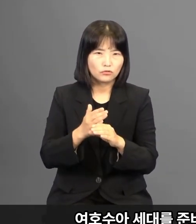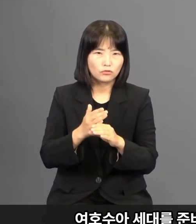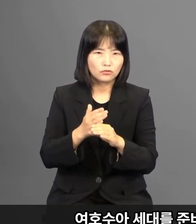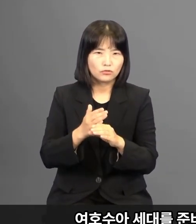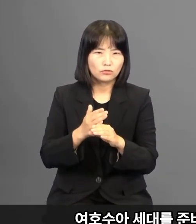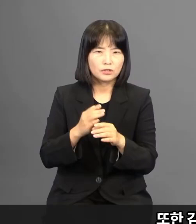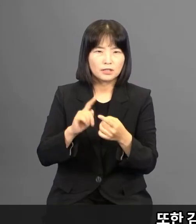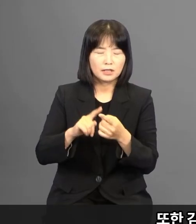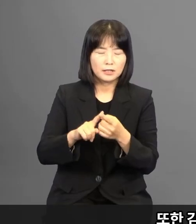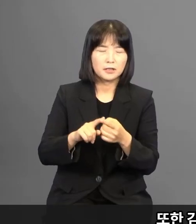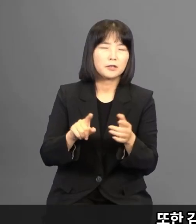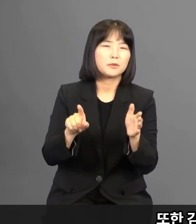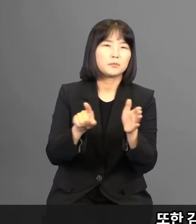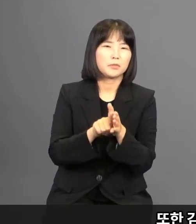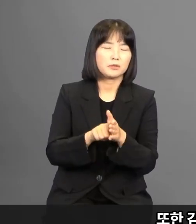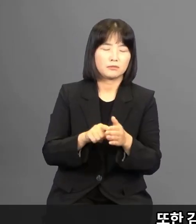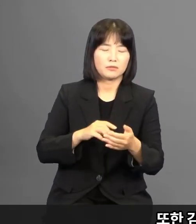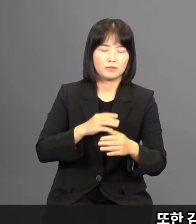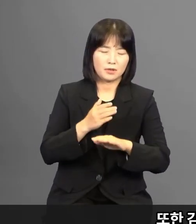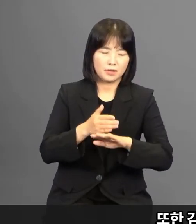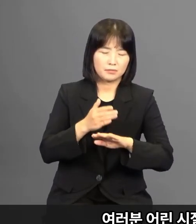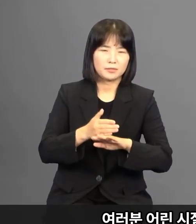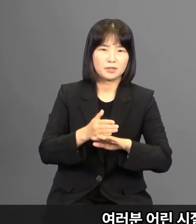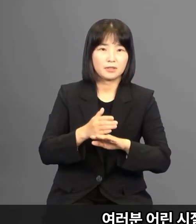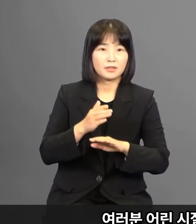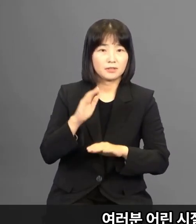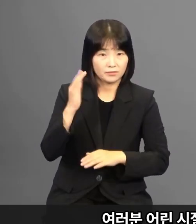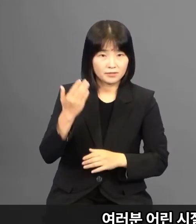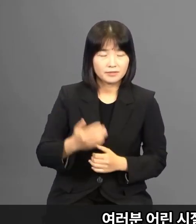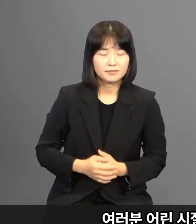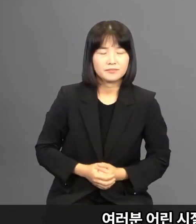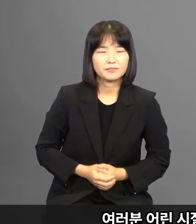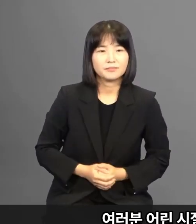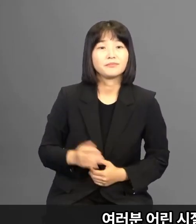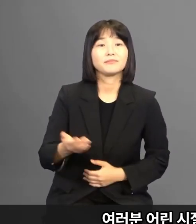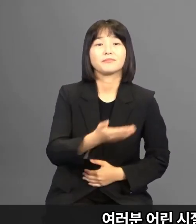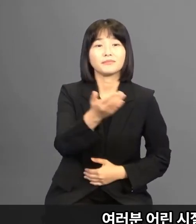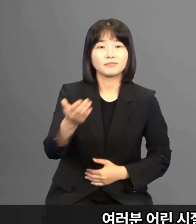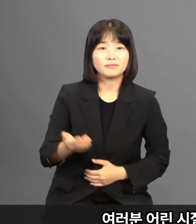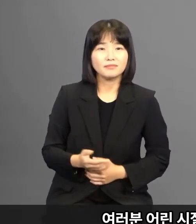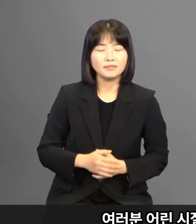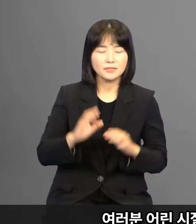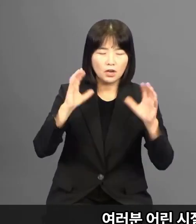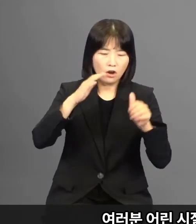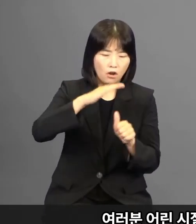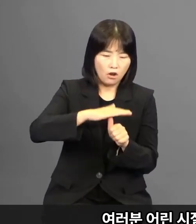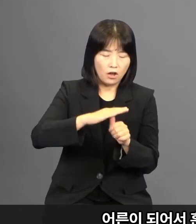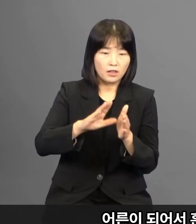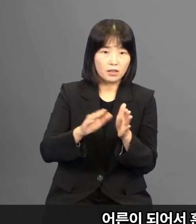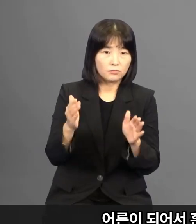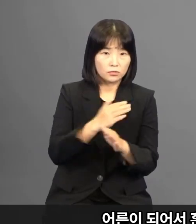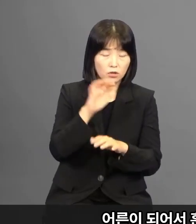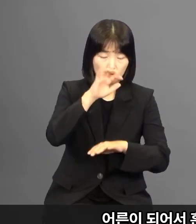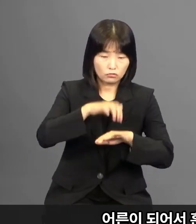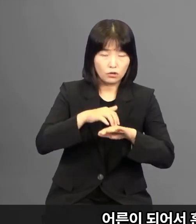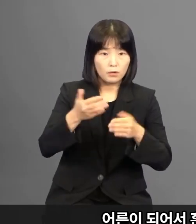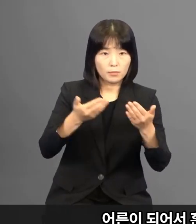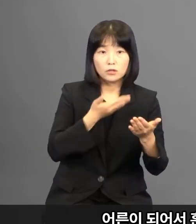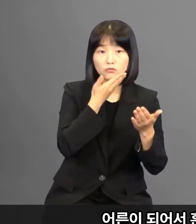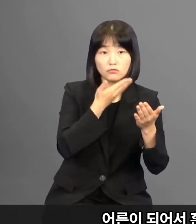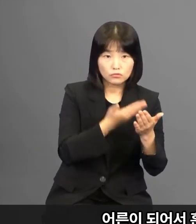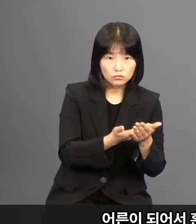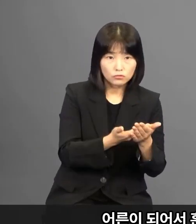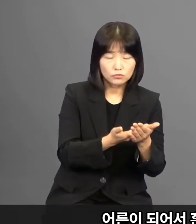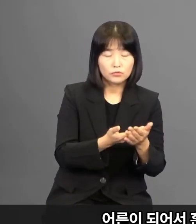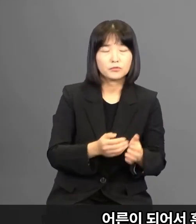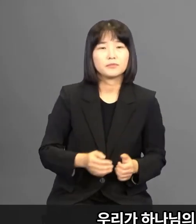것을 믿고 또한 감사하게 되었습니다. 여러분, 어린 시절부터 훈련받는 게 중요하고 어른이 되면서 훈련받는 거